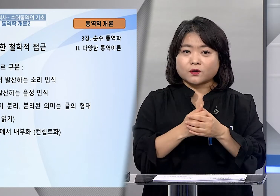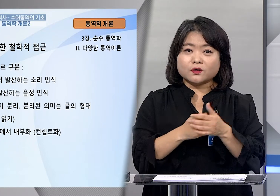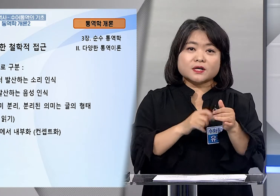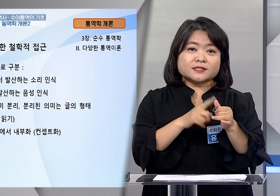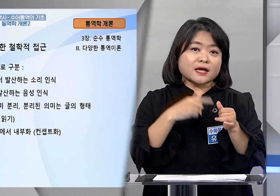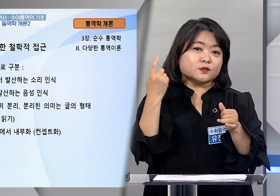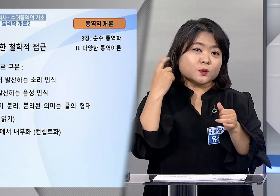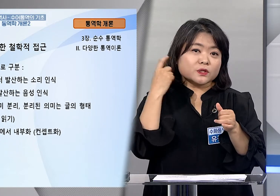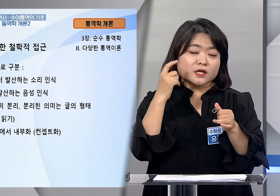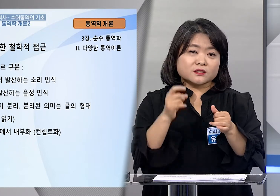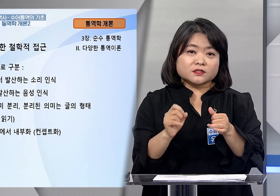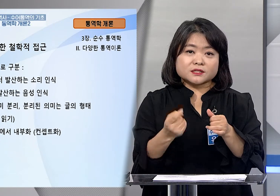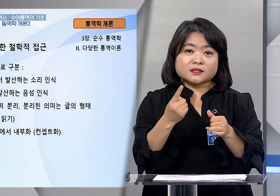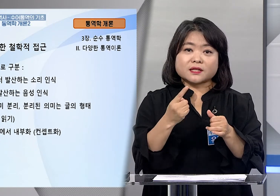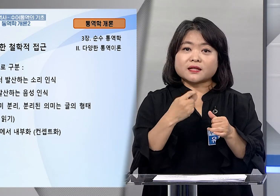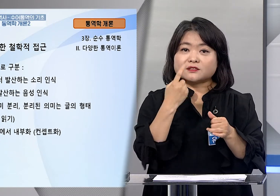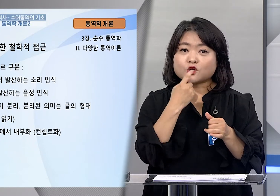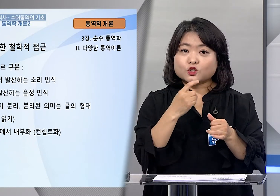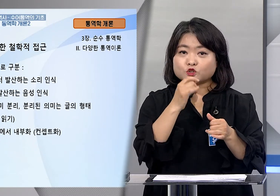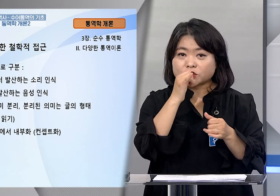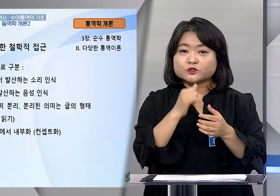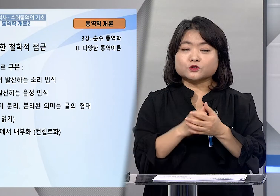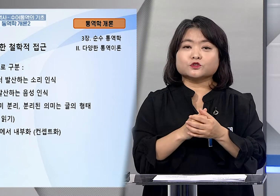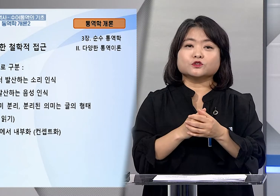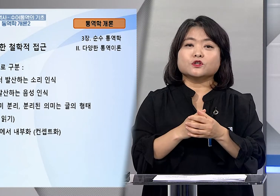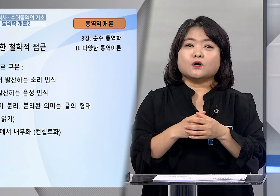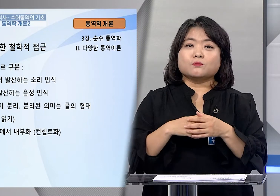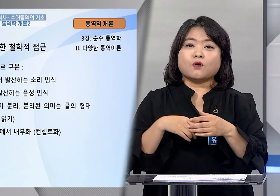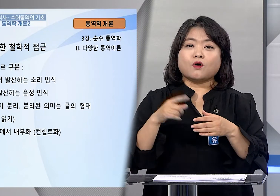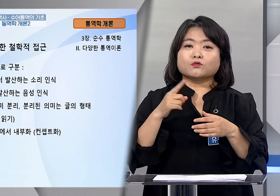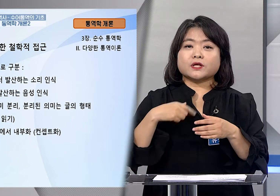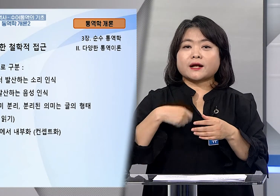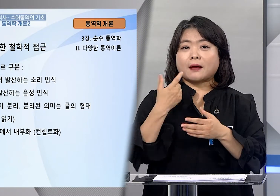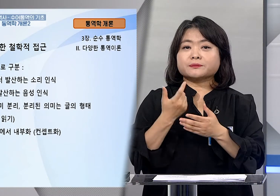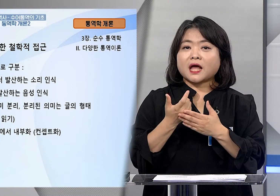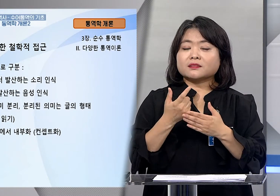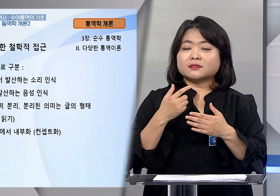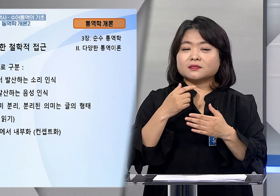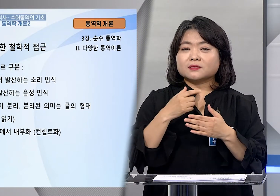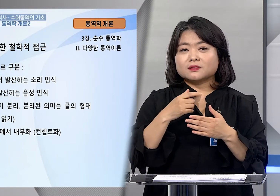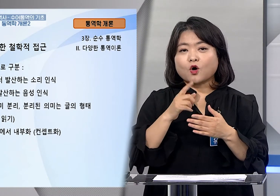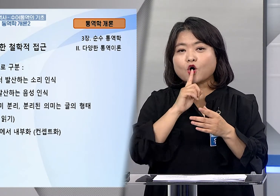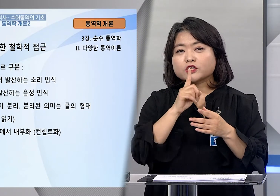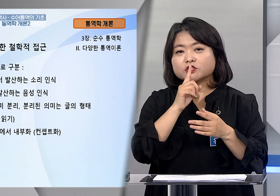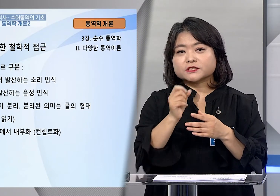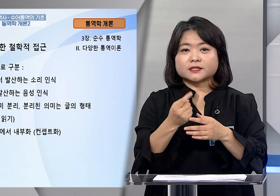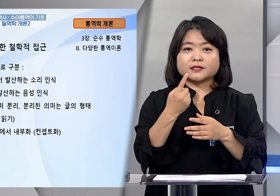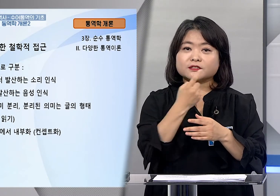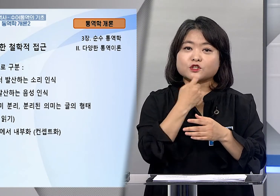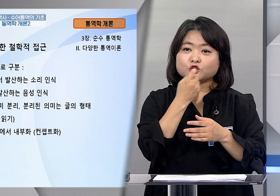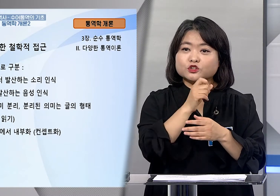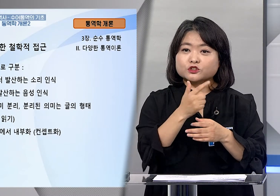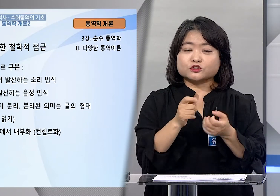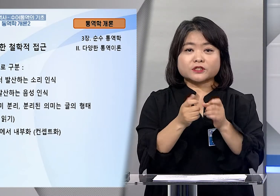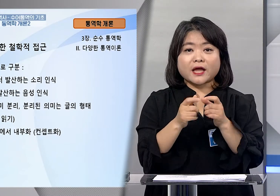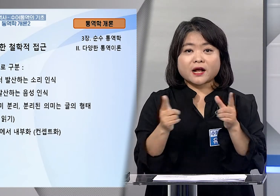자연소리에서 시작됐다는 설도 있고 우리의 감탄어에서 시작되는 설도 있고 다양한